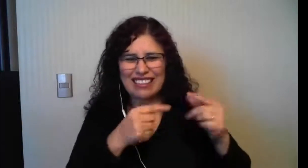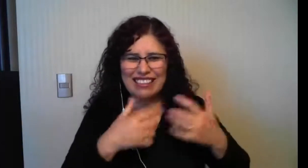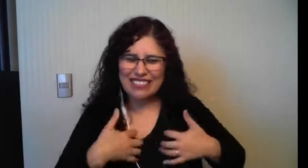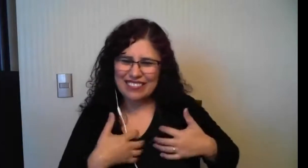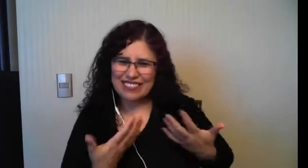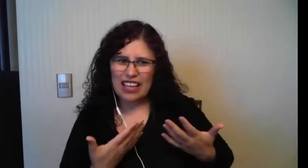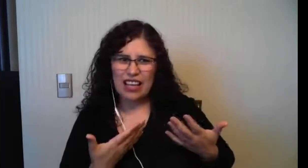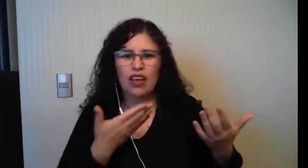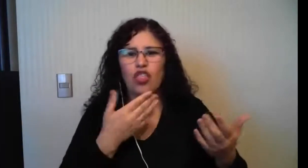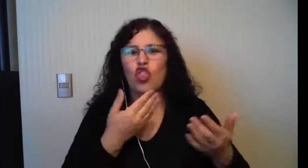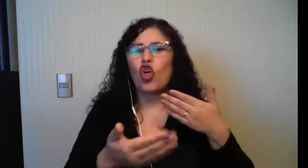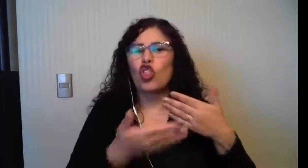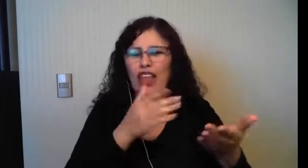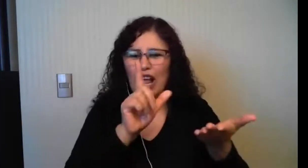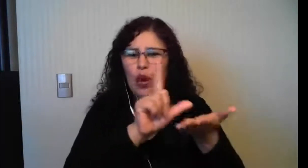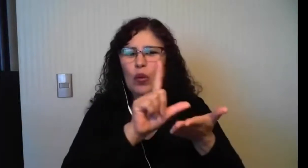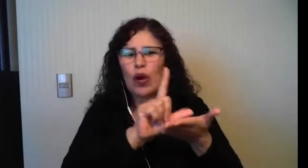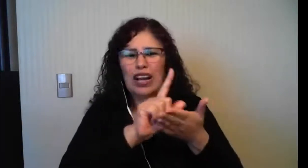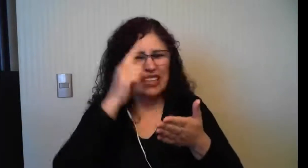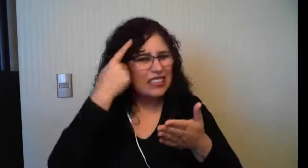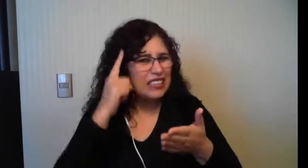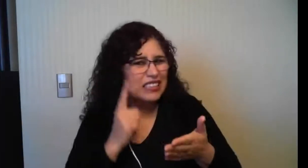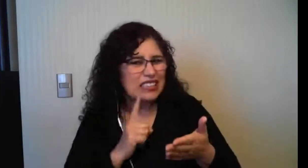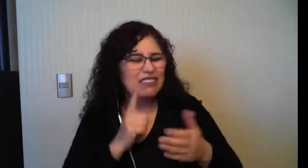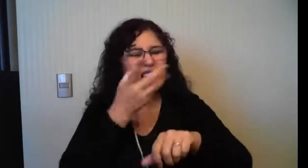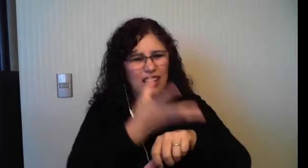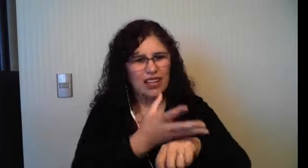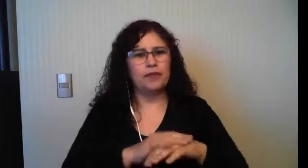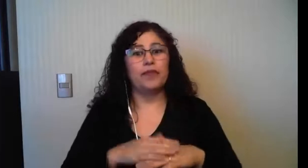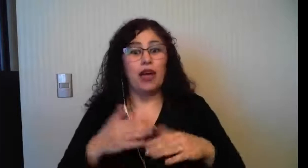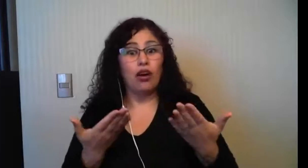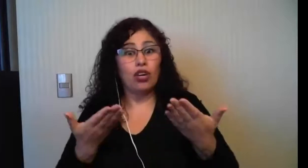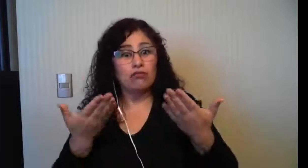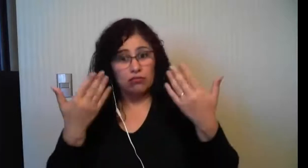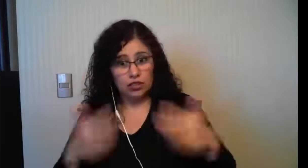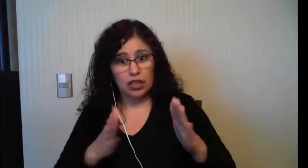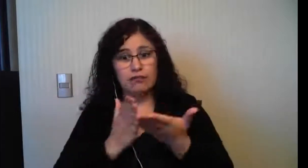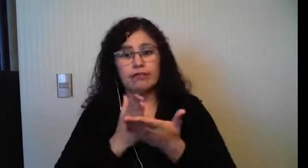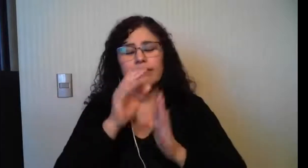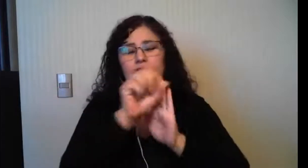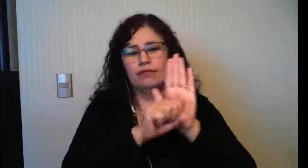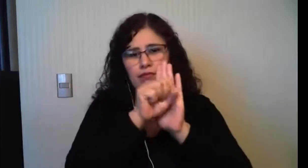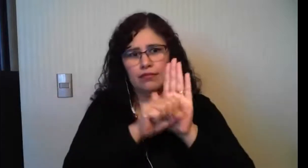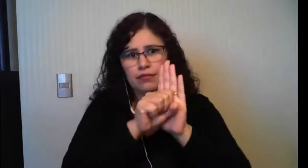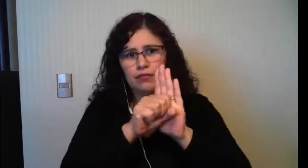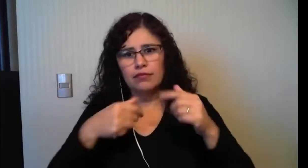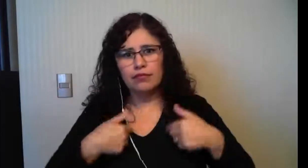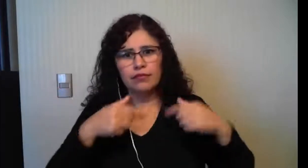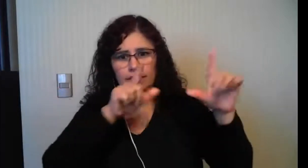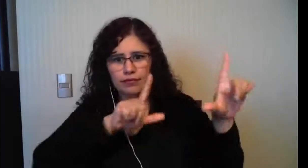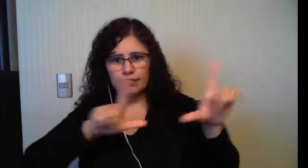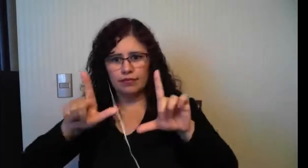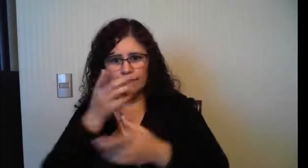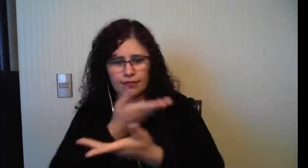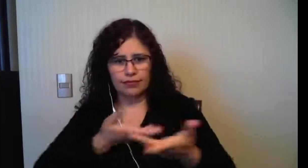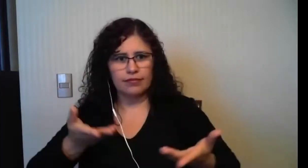al origen de la lesión, ¿de acuerdo? Entonces, como ya están grabando, voy a compartir pantalla ya con la presentación de hoy día.